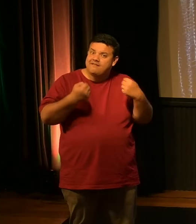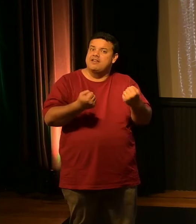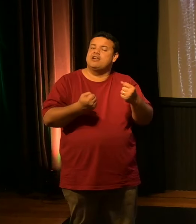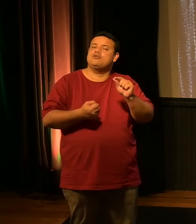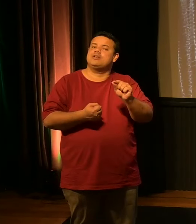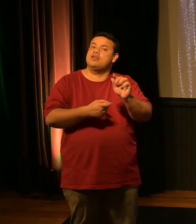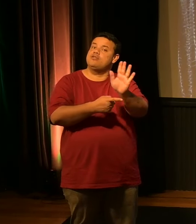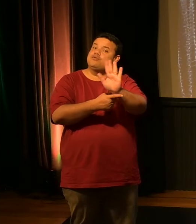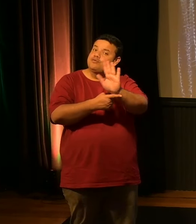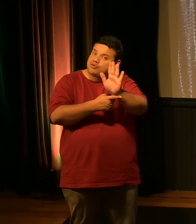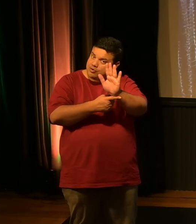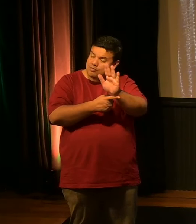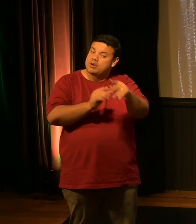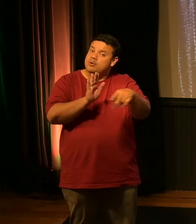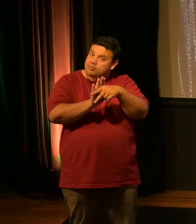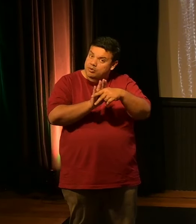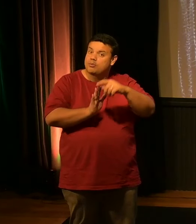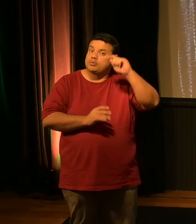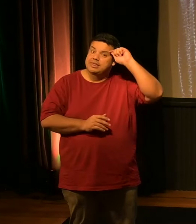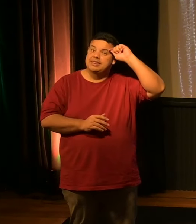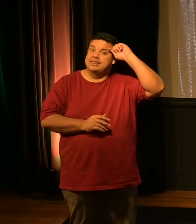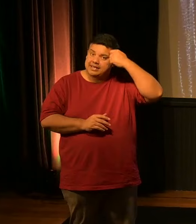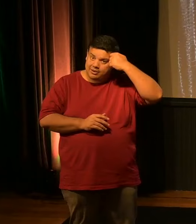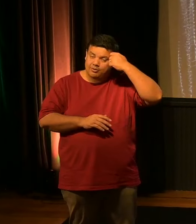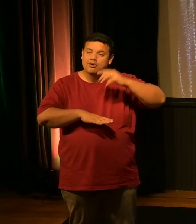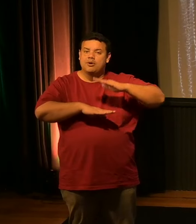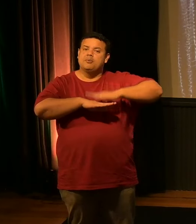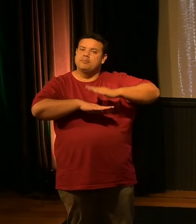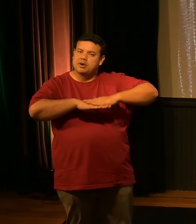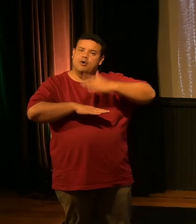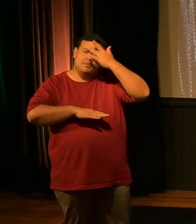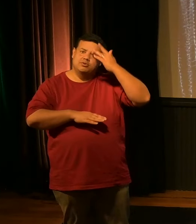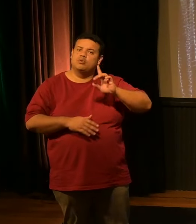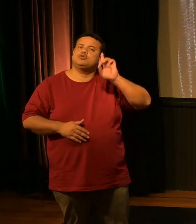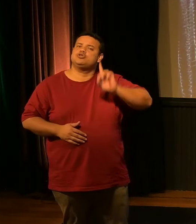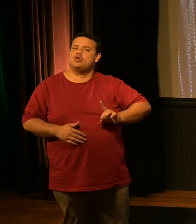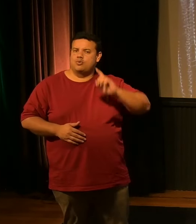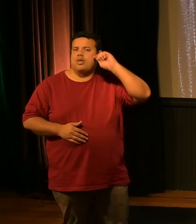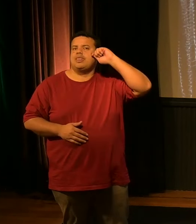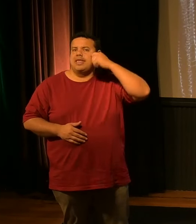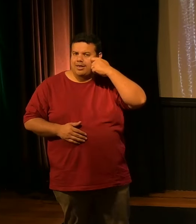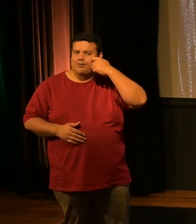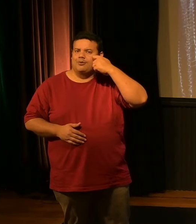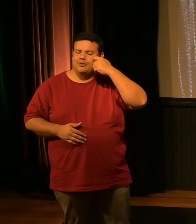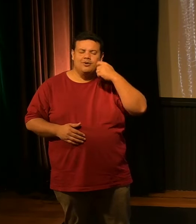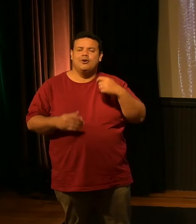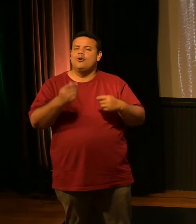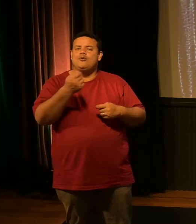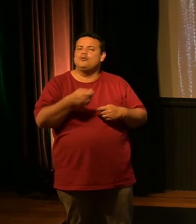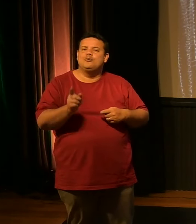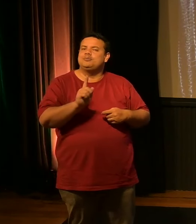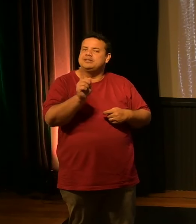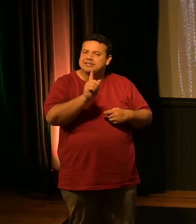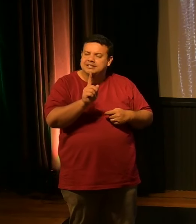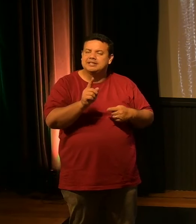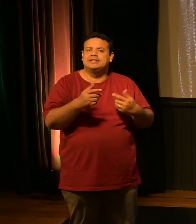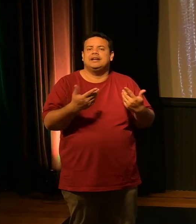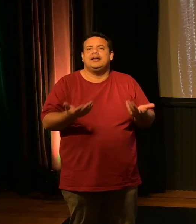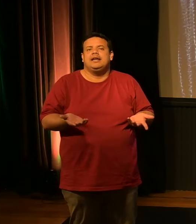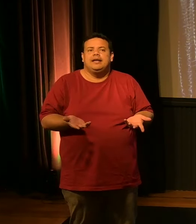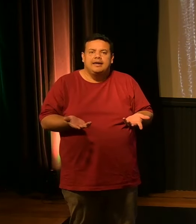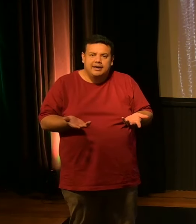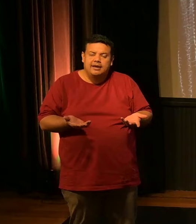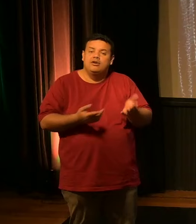de cinema negro, né, ele é aquele apenas dirigido por uma pessoa negra. E não por acaso a gente está trazendo aqui